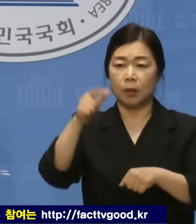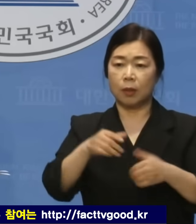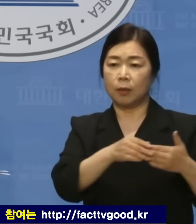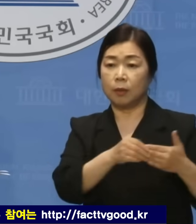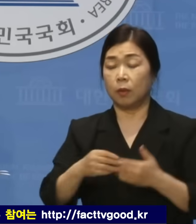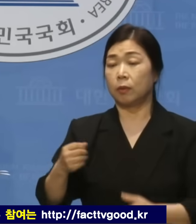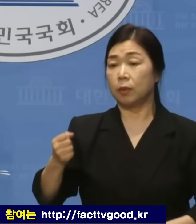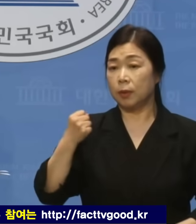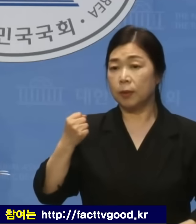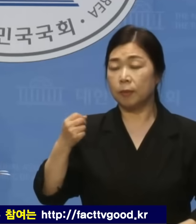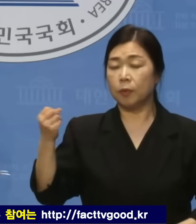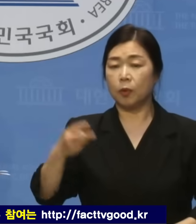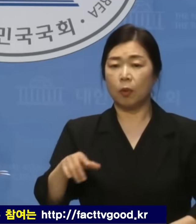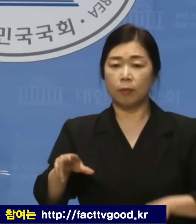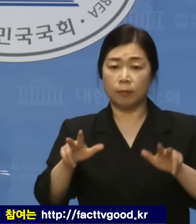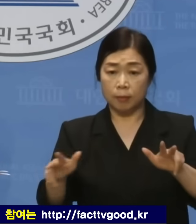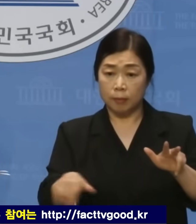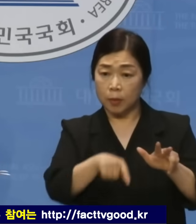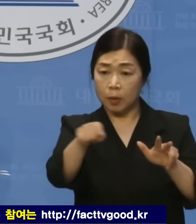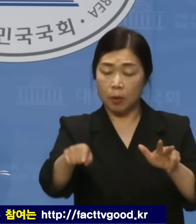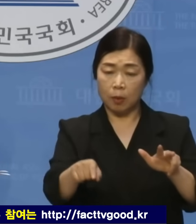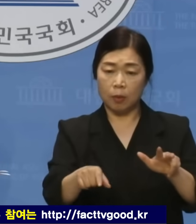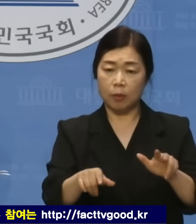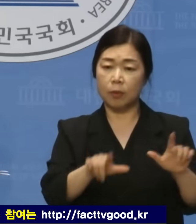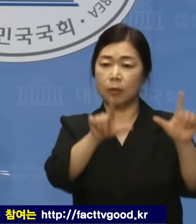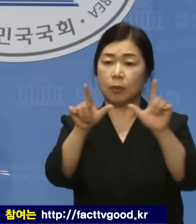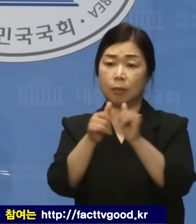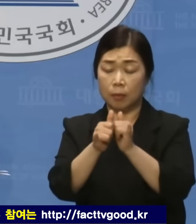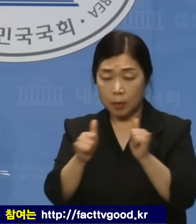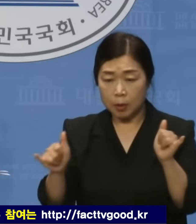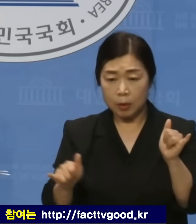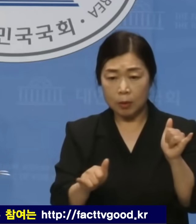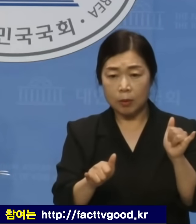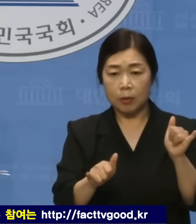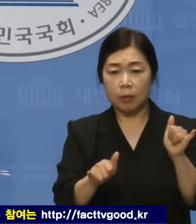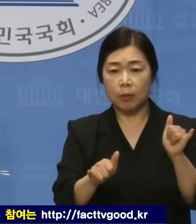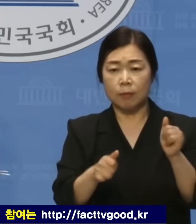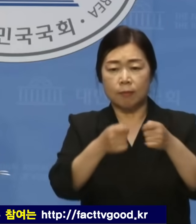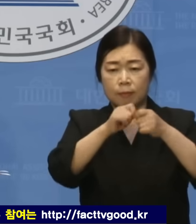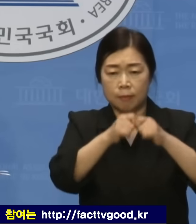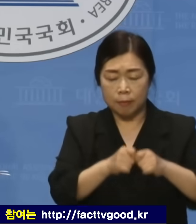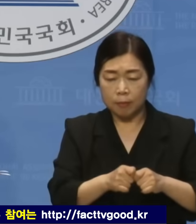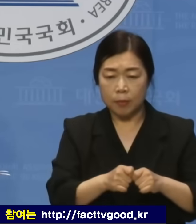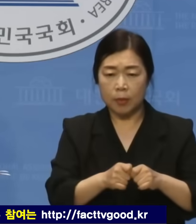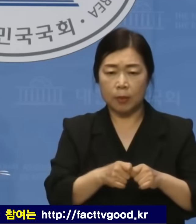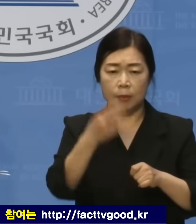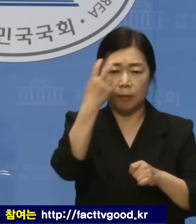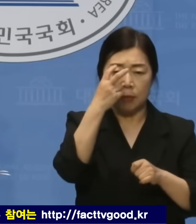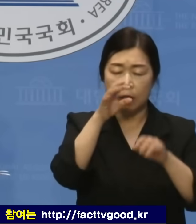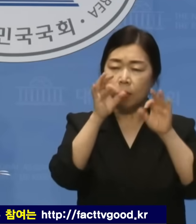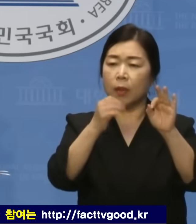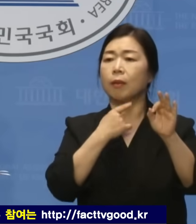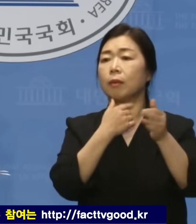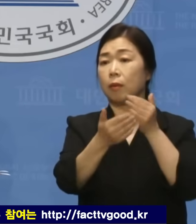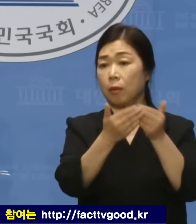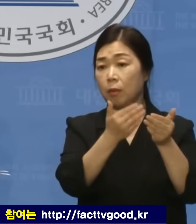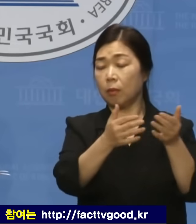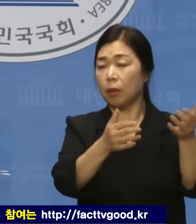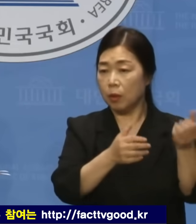리더십, 현장에서 지역 주민들의 삶을 꼼꼼하게 살폈던 그